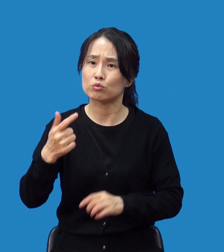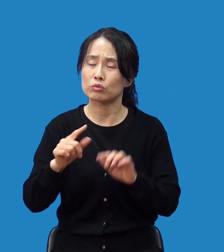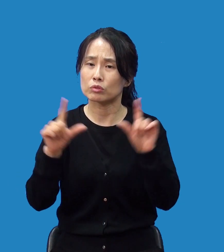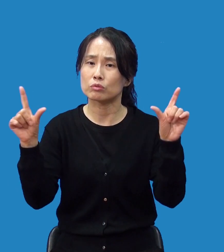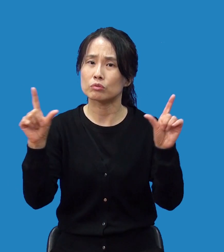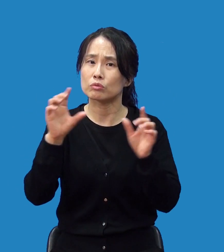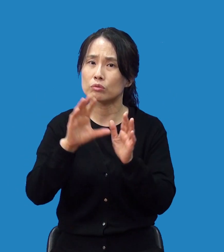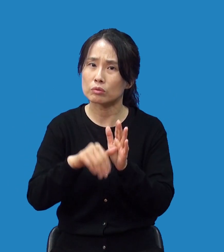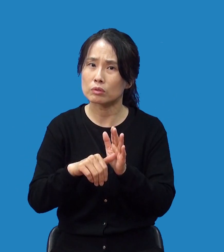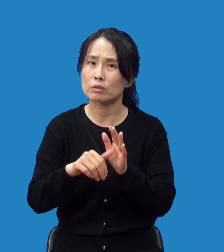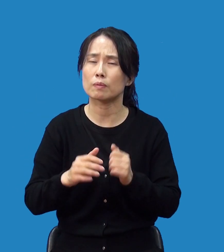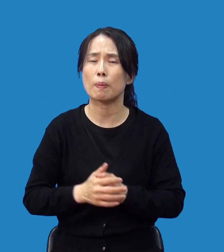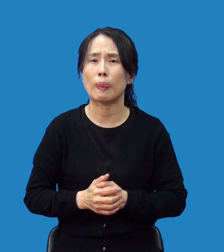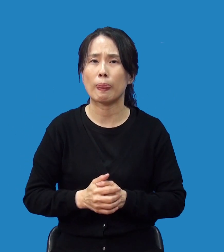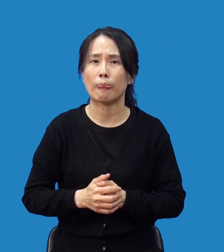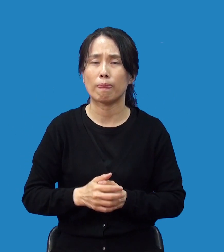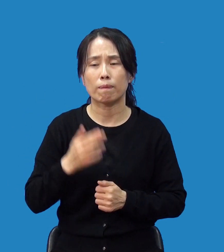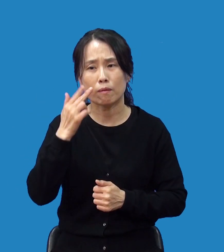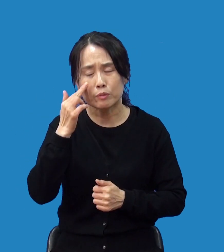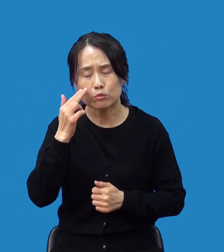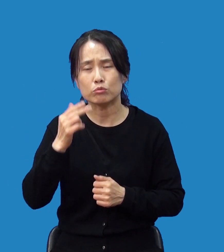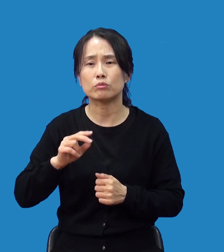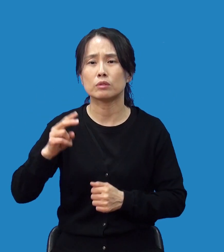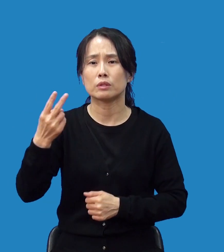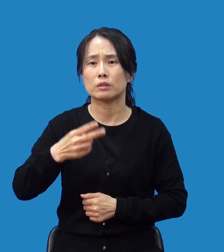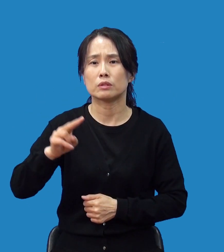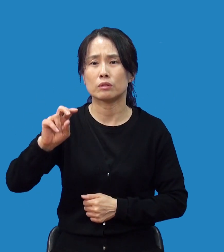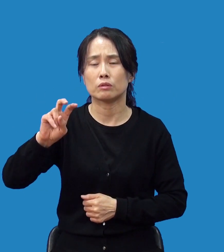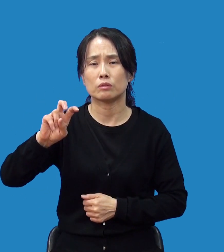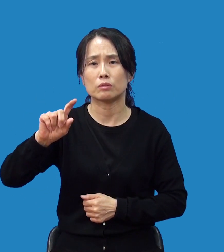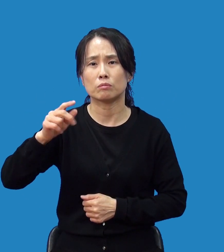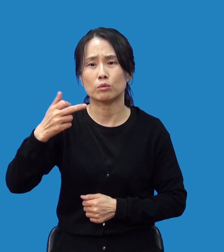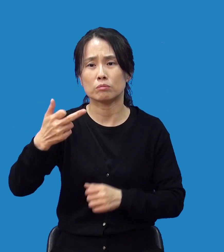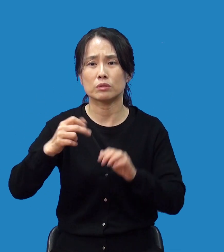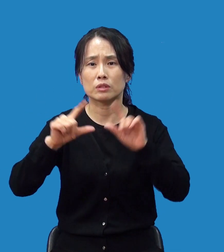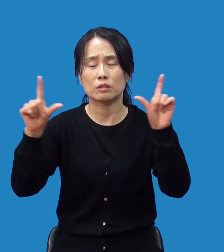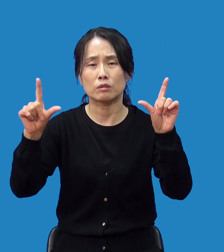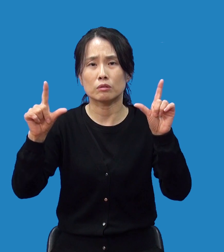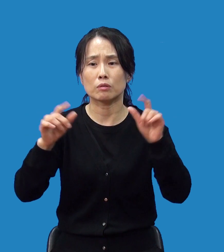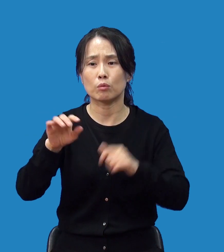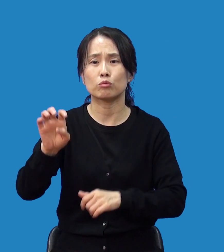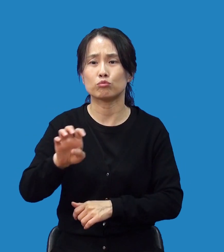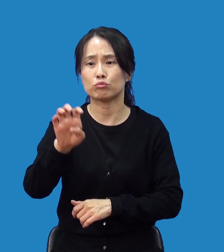미국에서, 17년도에는 유럽 사회뿐 아니라 그냥